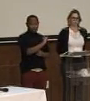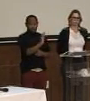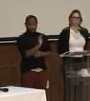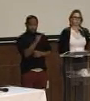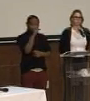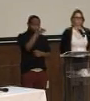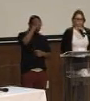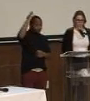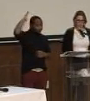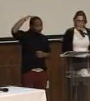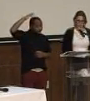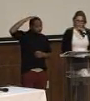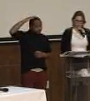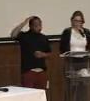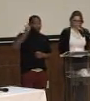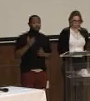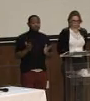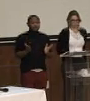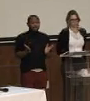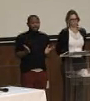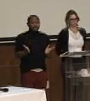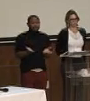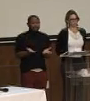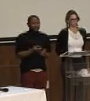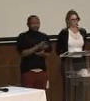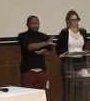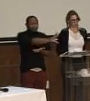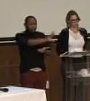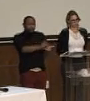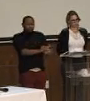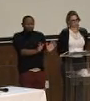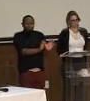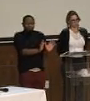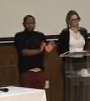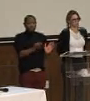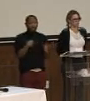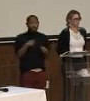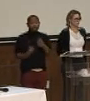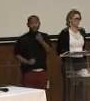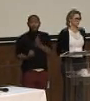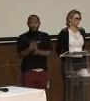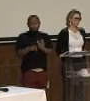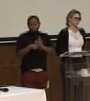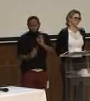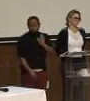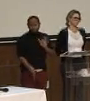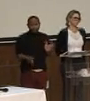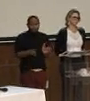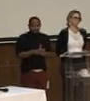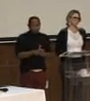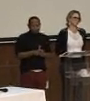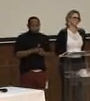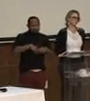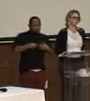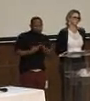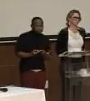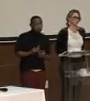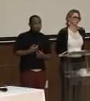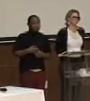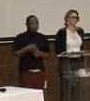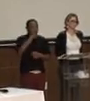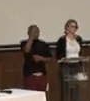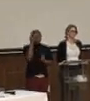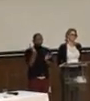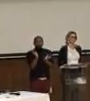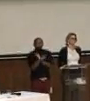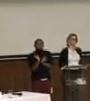usa. O que nós queremos é sair desse modelo, buscar um outro modelo, o modelo do Instituto Federal de Brasília. Para isso, as comissões, a pessoal da educação à distância